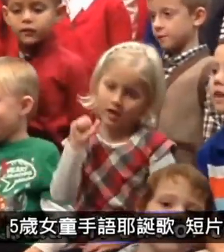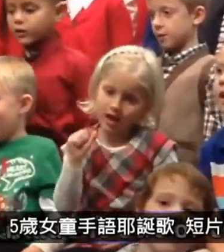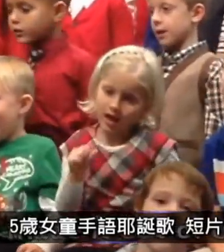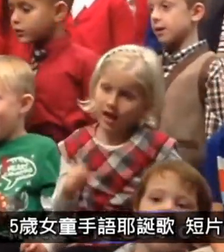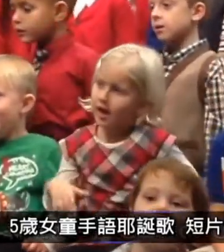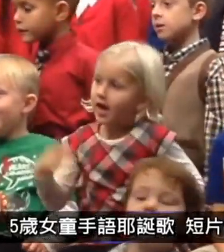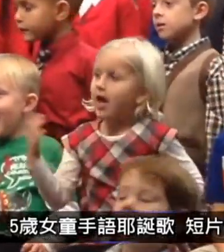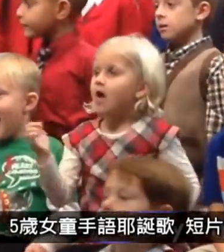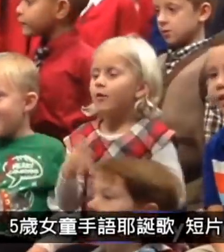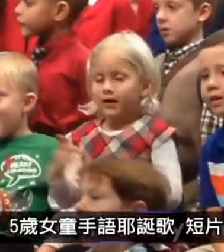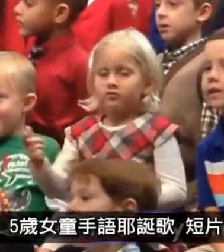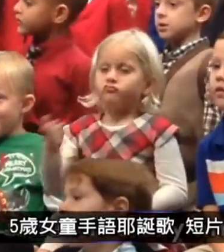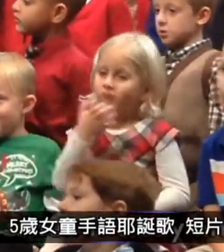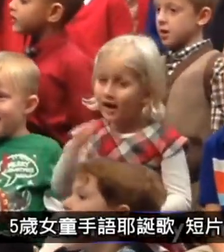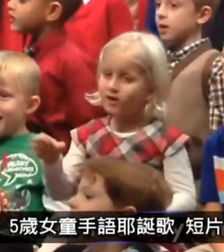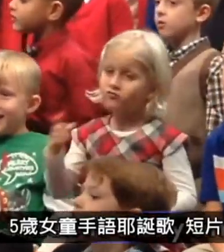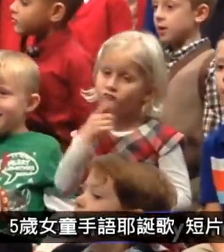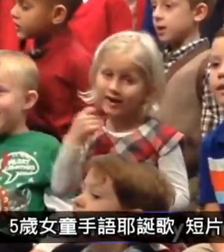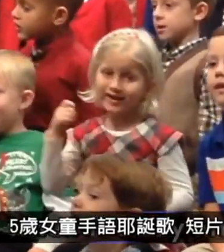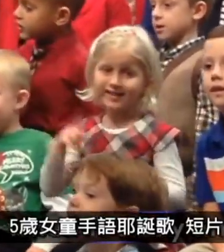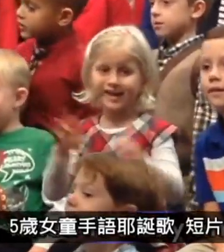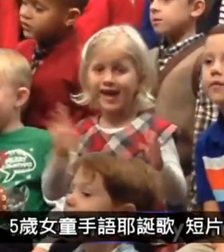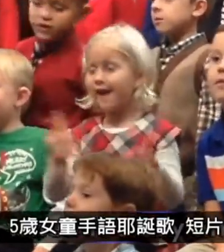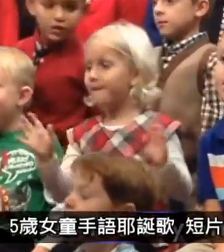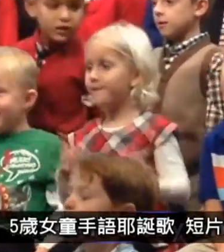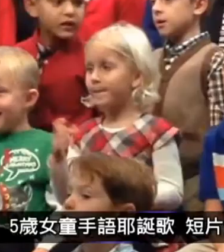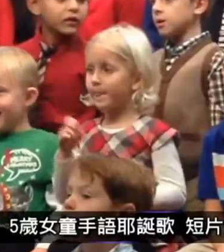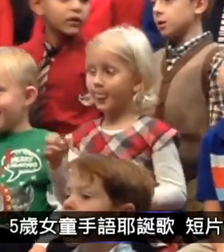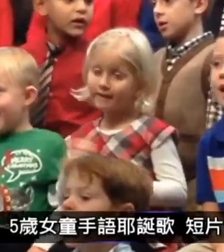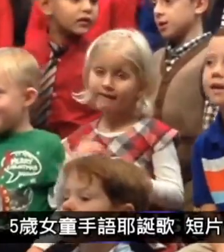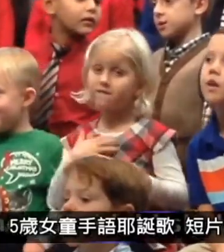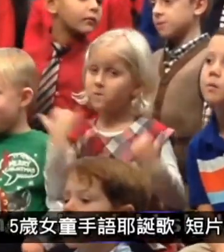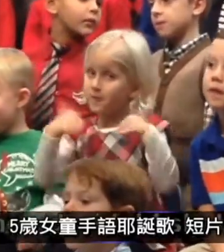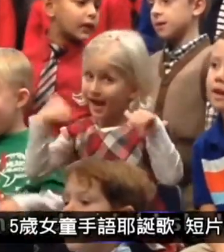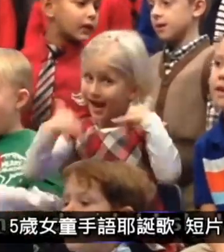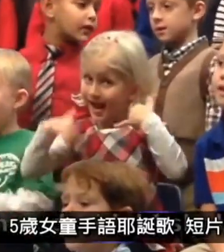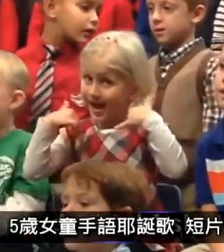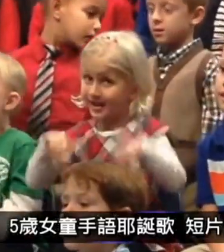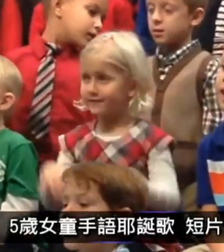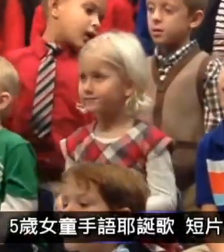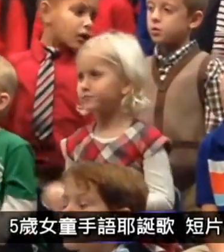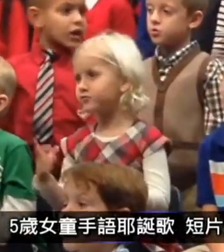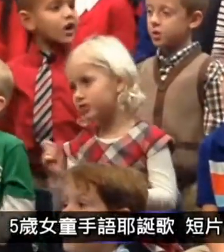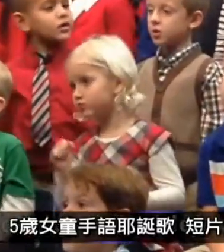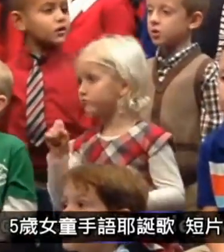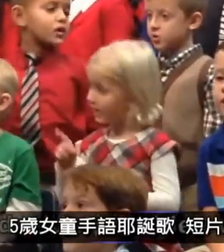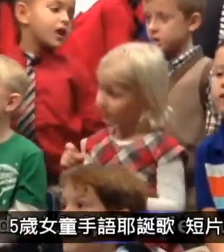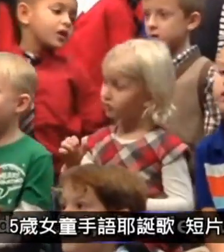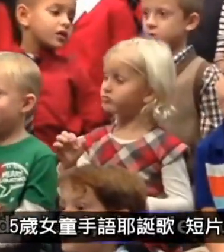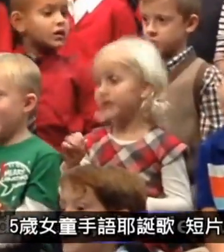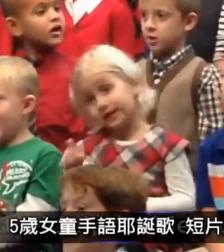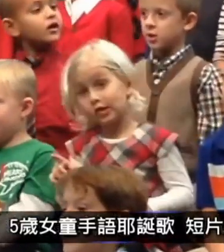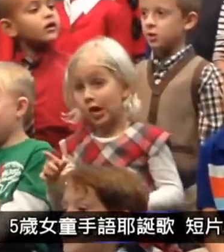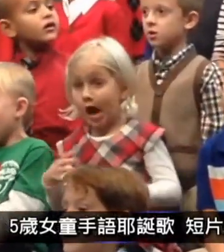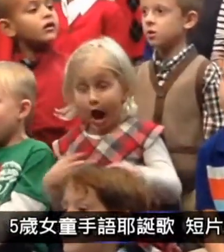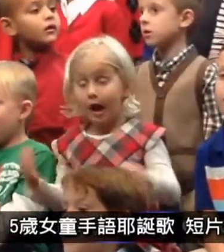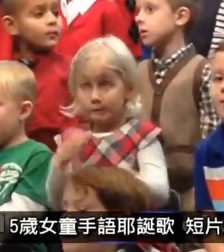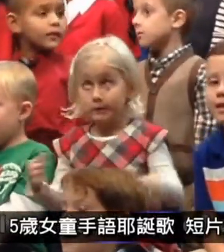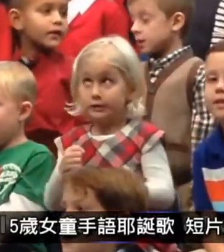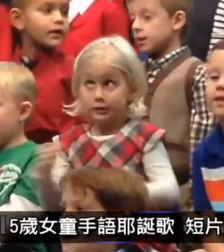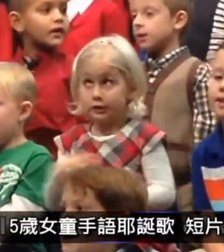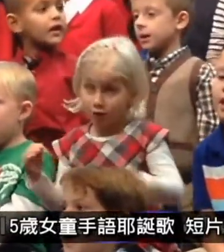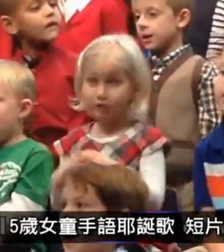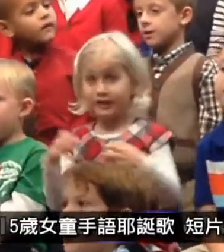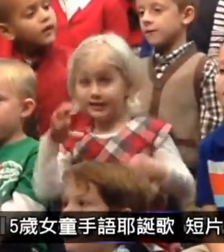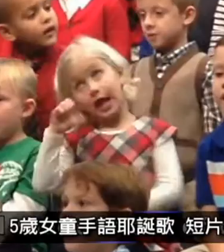头，随着歌曲摆动身体。由于克莱尔的父母都是听障人士，为了让坐在台下的父母能看懂她的表